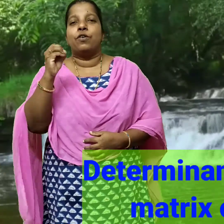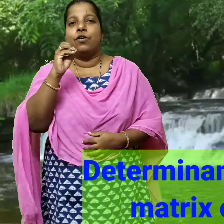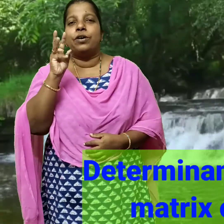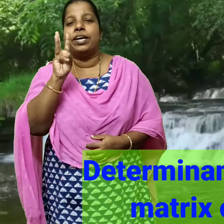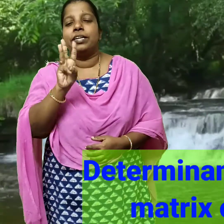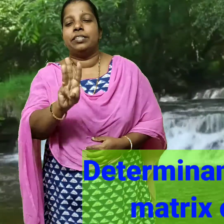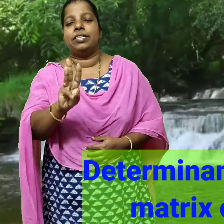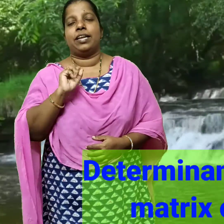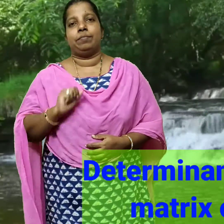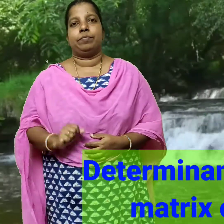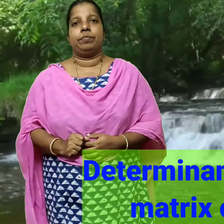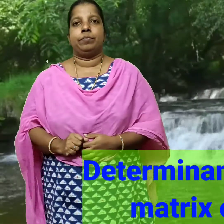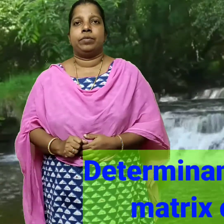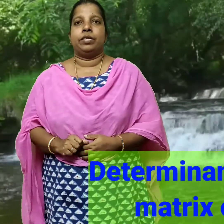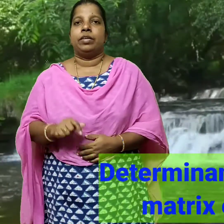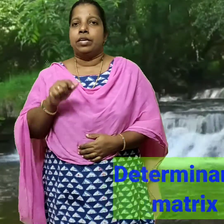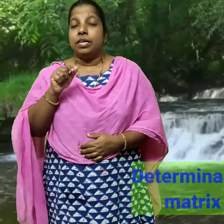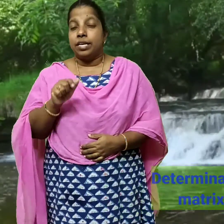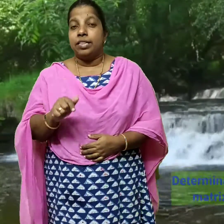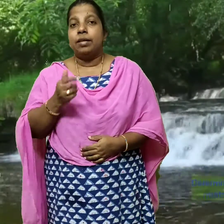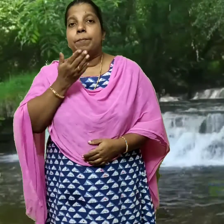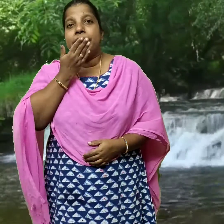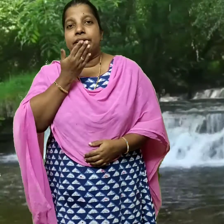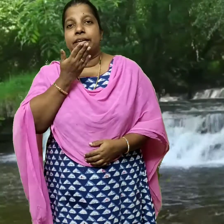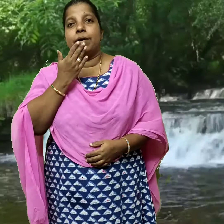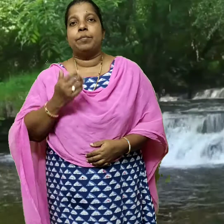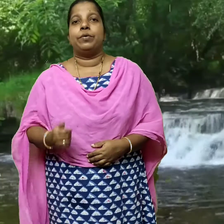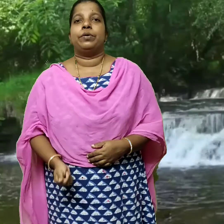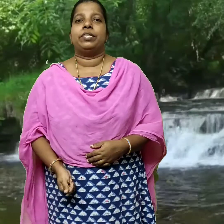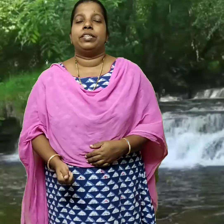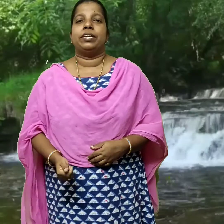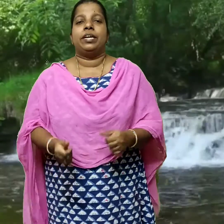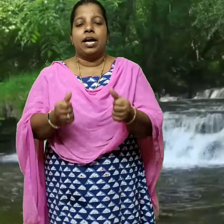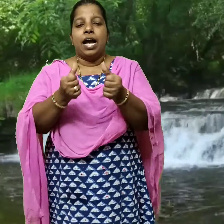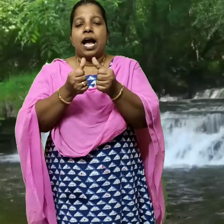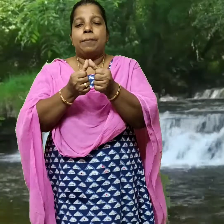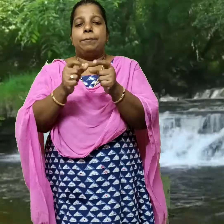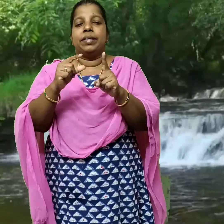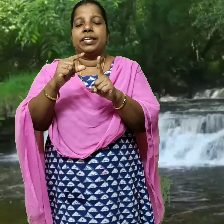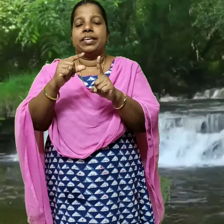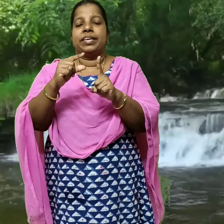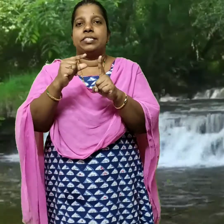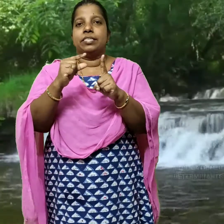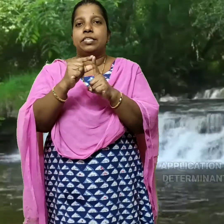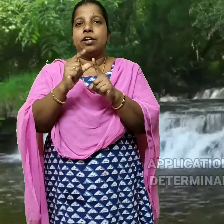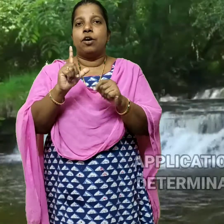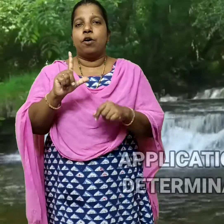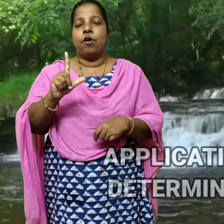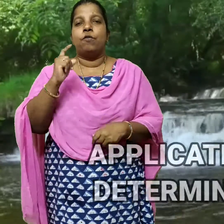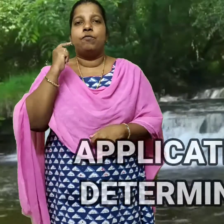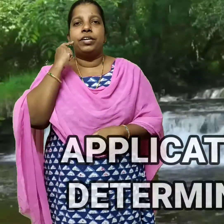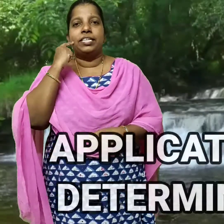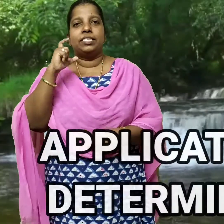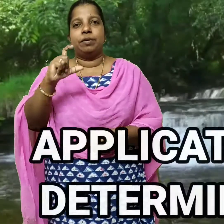ഓഫ് ഓർഡർ 3. ഇന്ന് പഠിക്കാൻ പോകുന്നത് ആപ്ലിക്കേഷൻ ഓഫ്